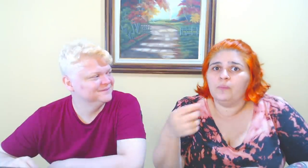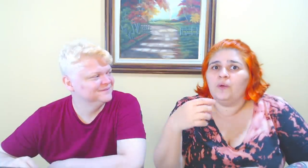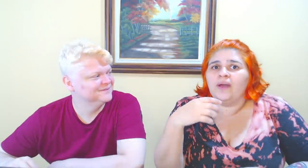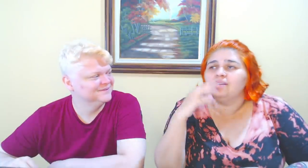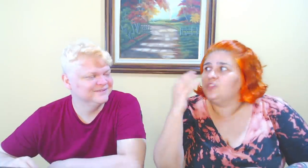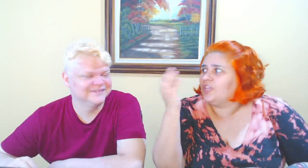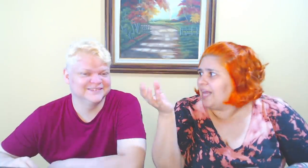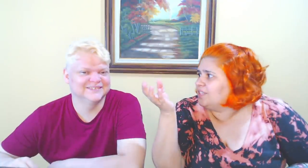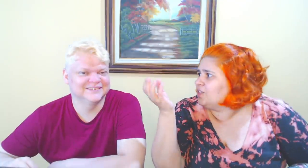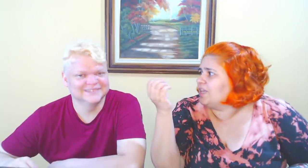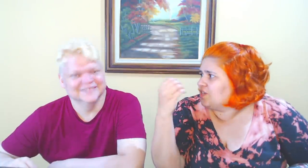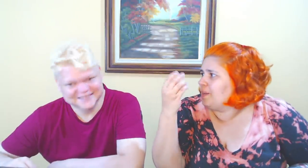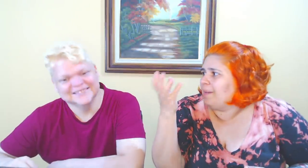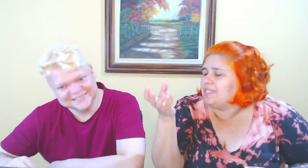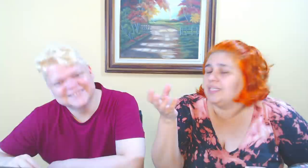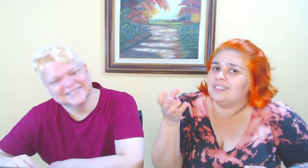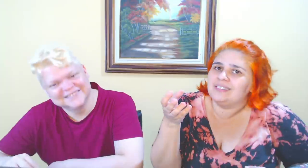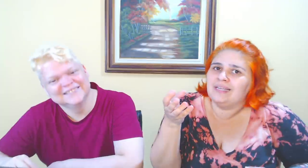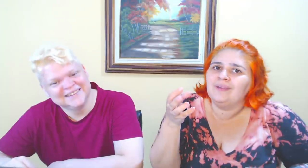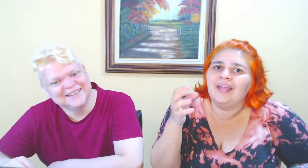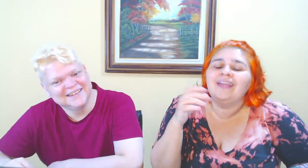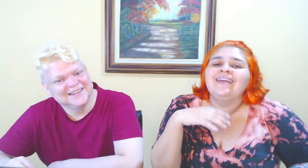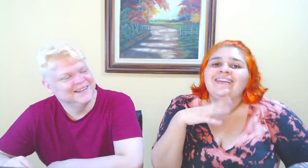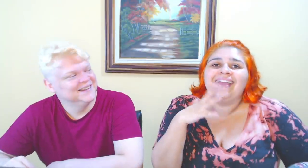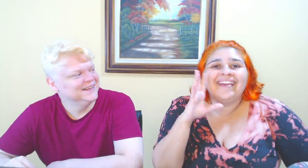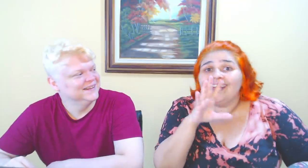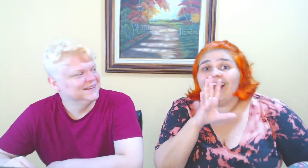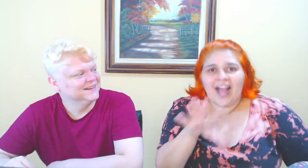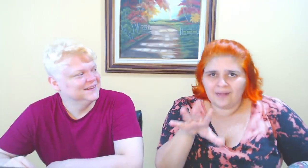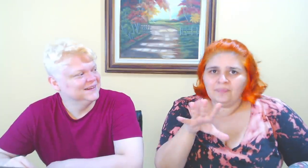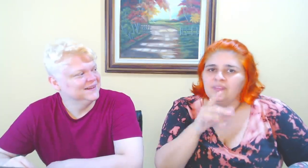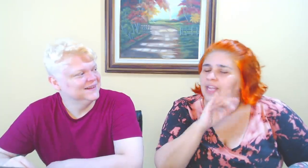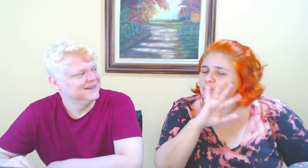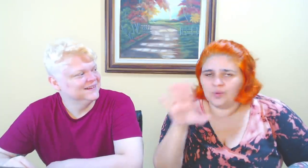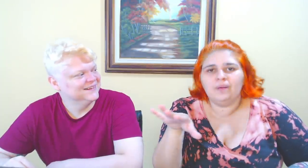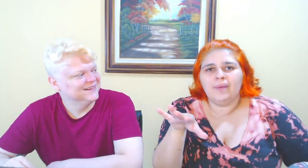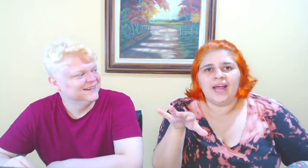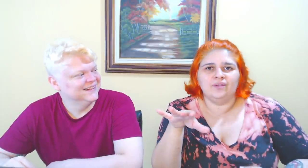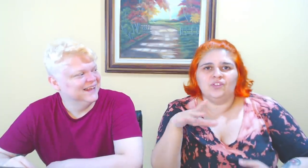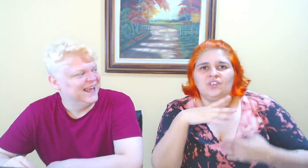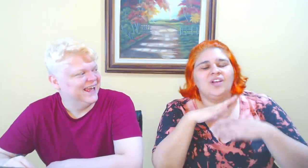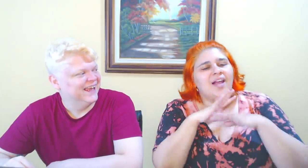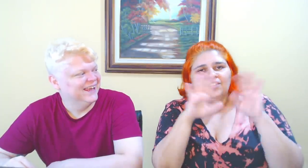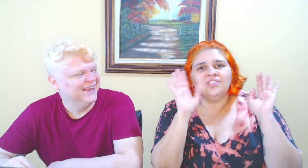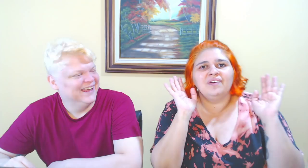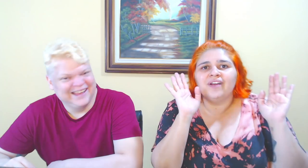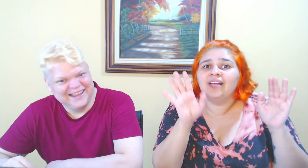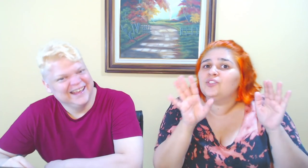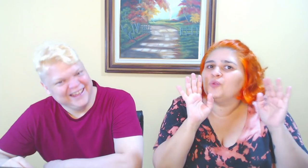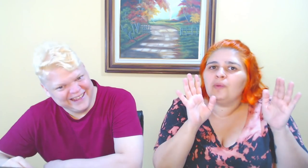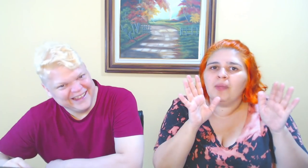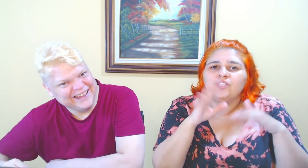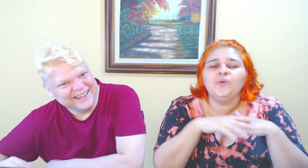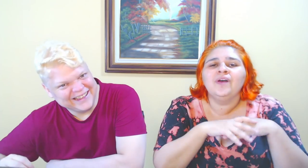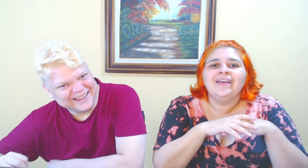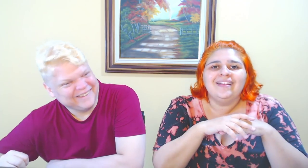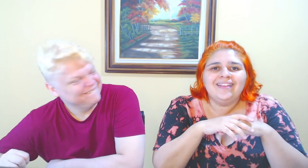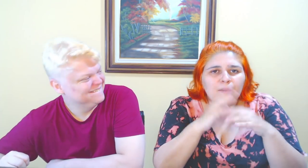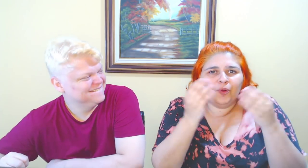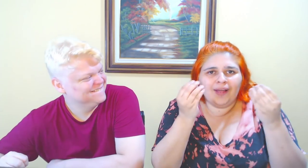Quais são os detalhes que tem que chamar mais atenção, né? E aí lá está tudo liberado Lá a gente vai falar de tudo mesmo Debugar